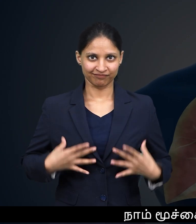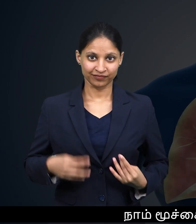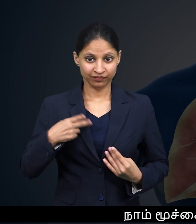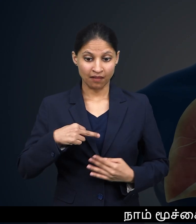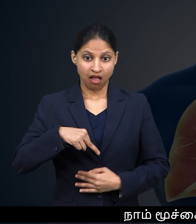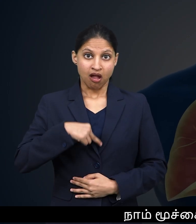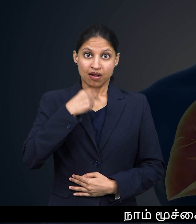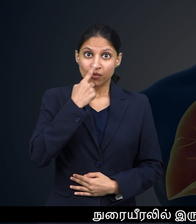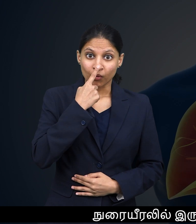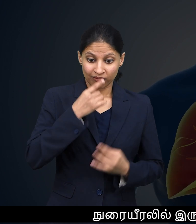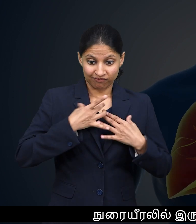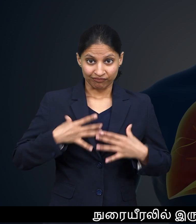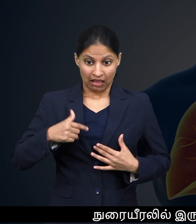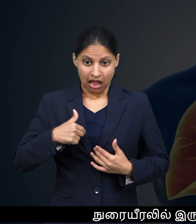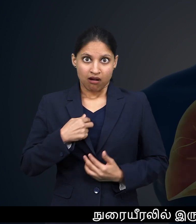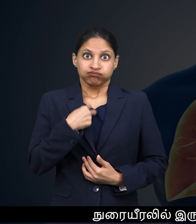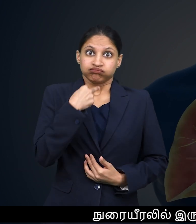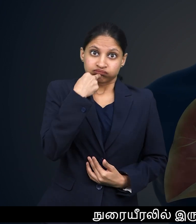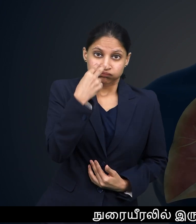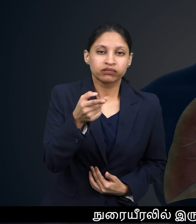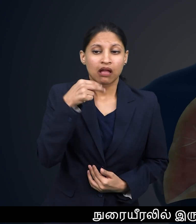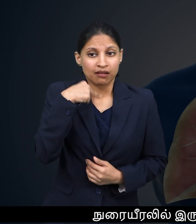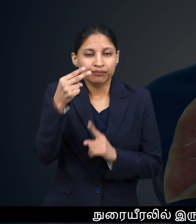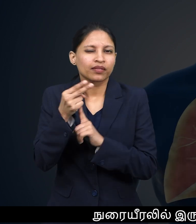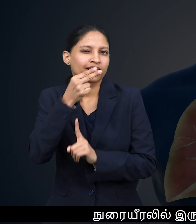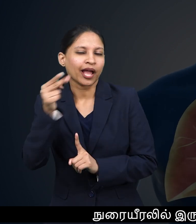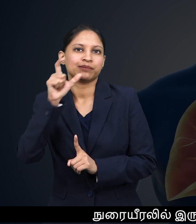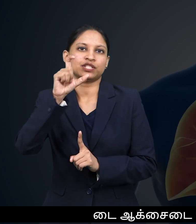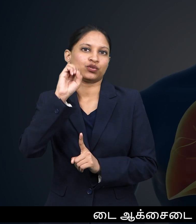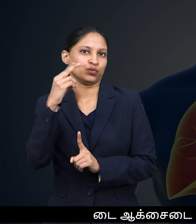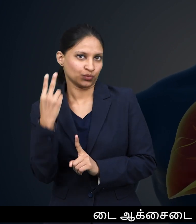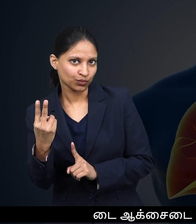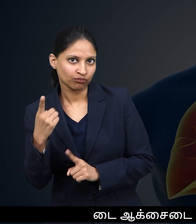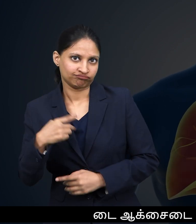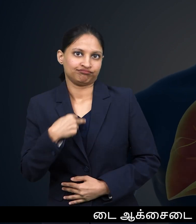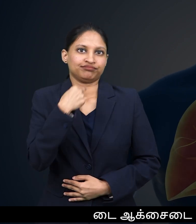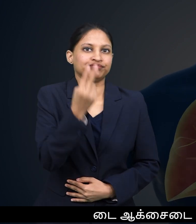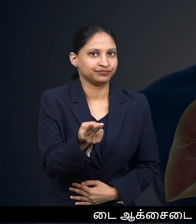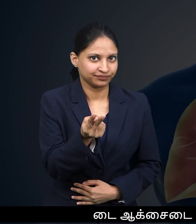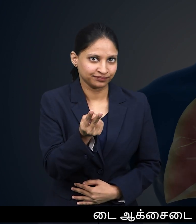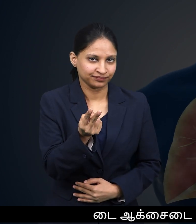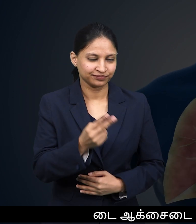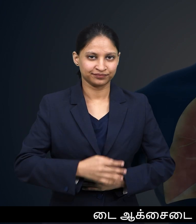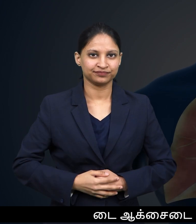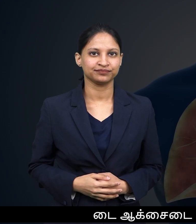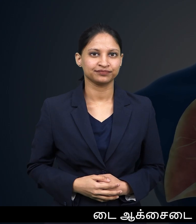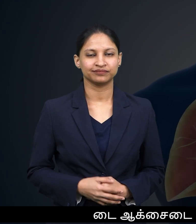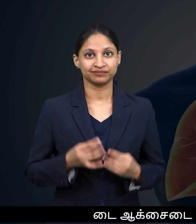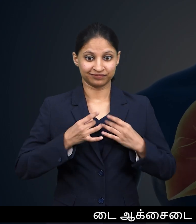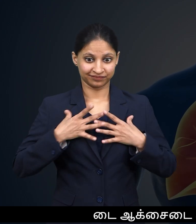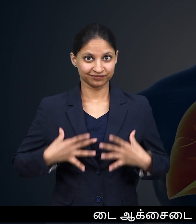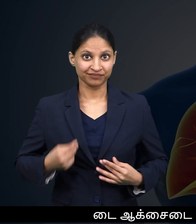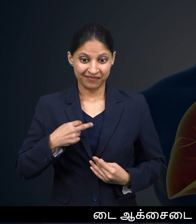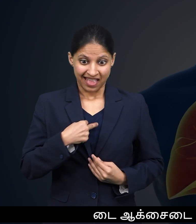அதாவது பெரிதாகிறது. நாம் மூச்சை வெளியேற்றும் போது நுரையீரலில் இருந்து மூக்கு வழியாக கார்பன் டை